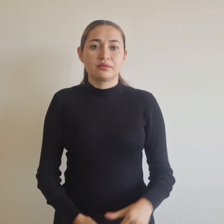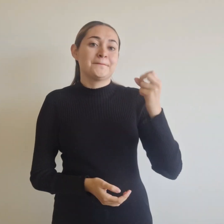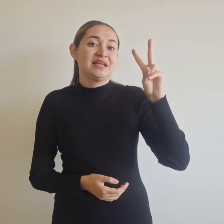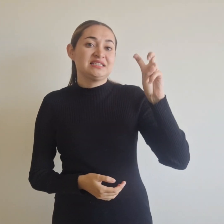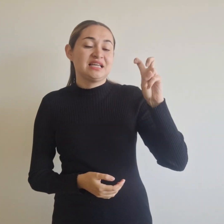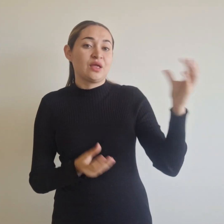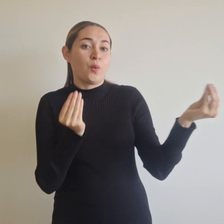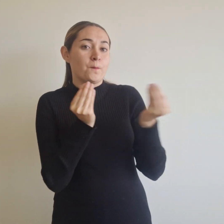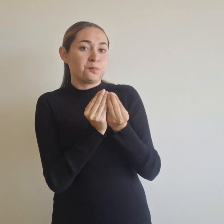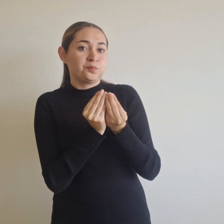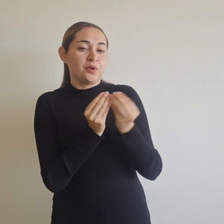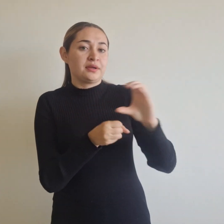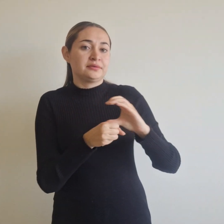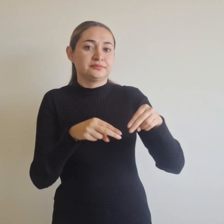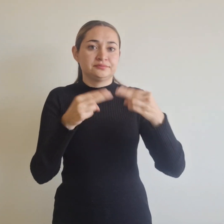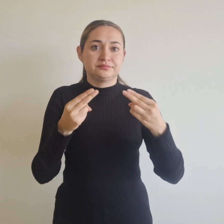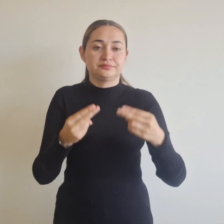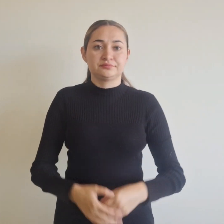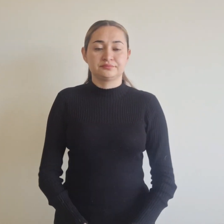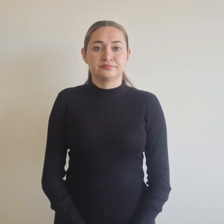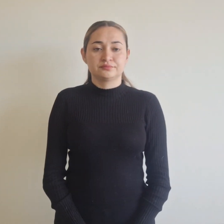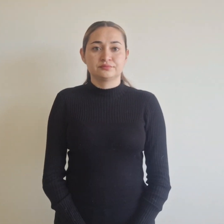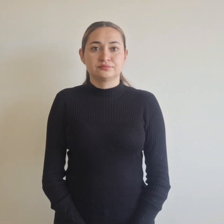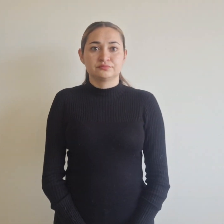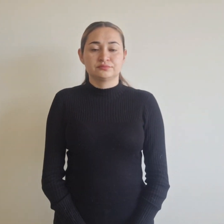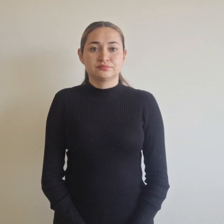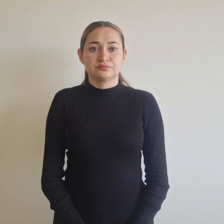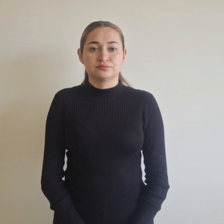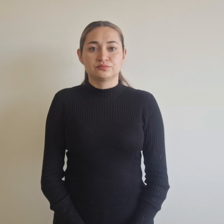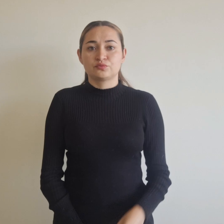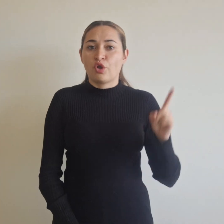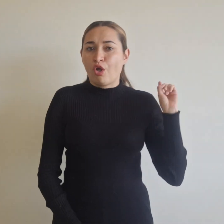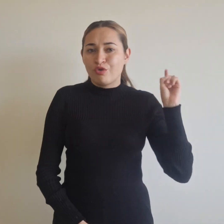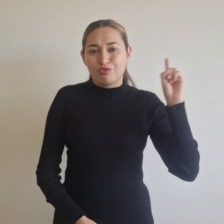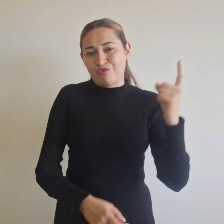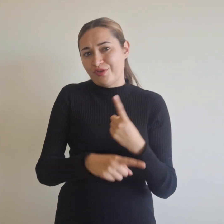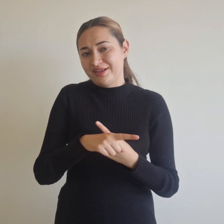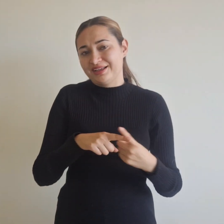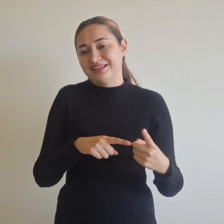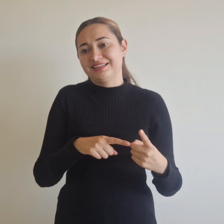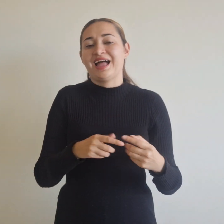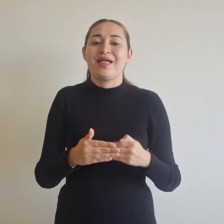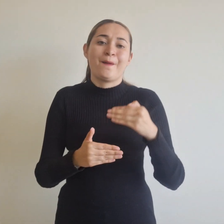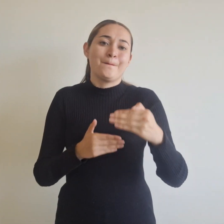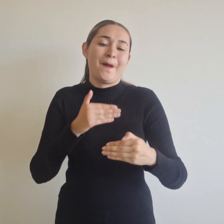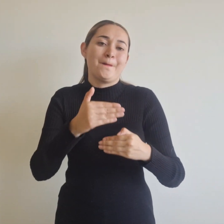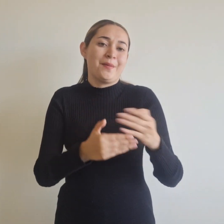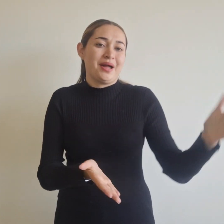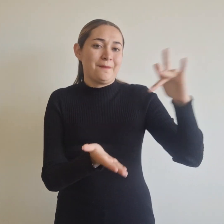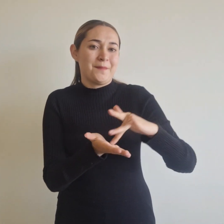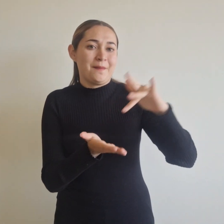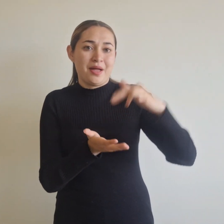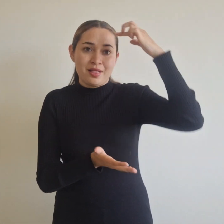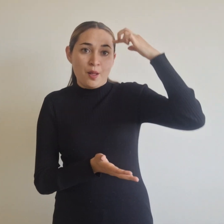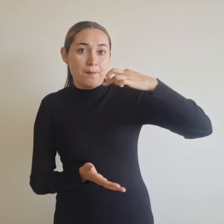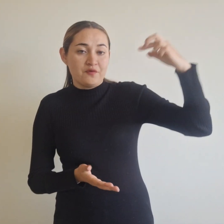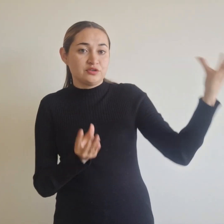la. En el transcurso de la semana se seguirá consolidando el gabinete municipal, directores